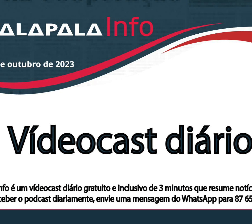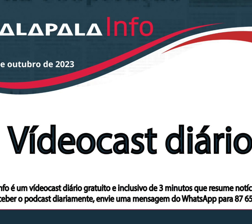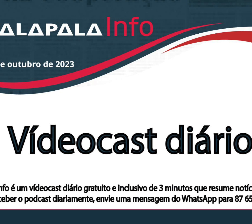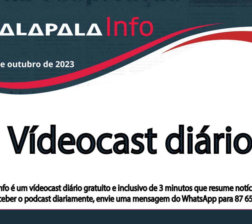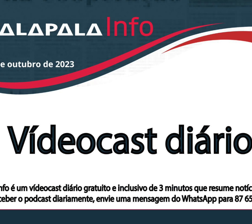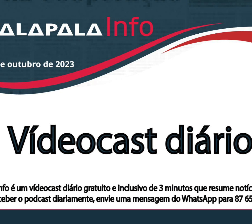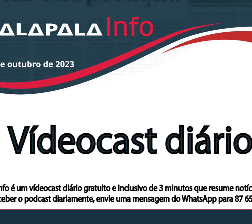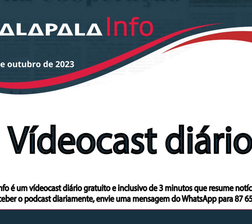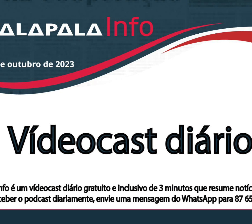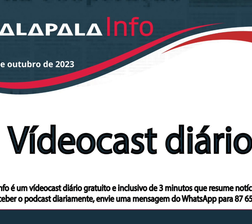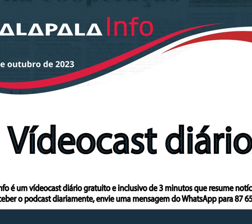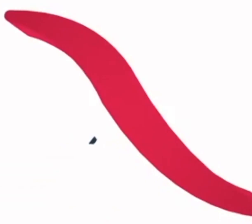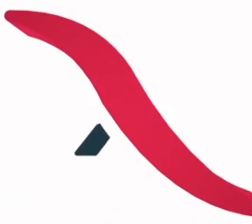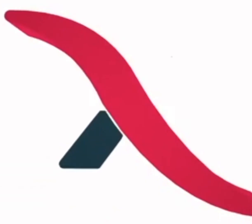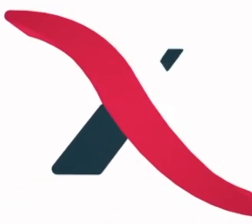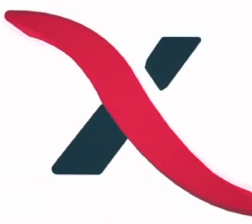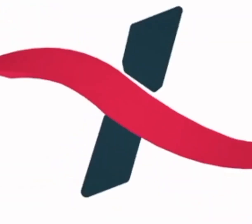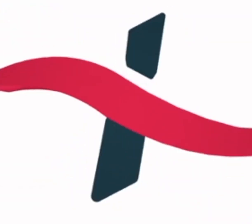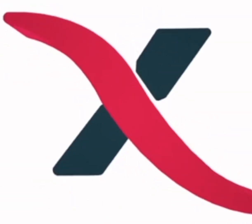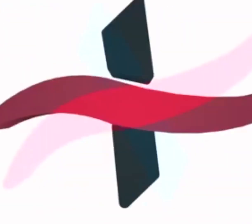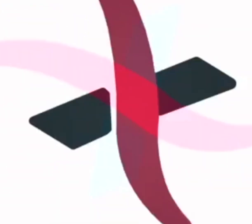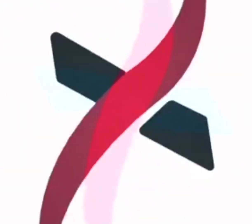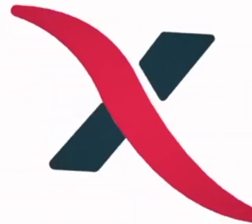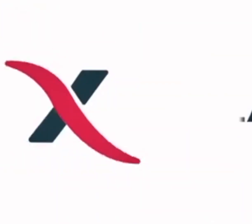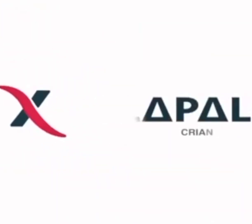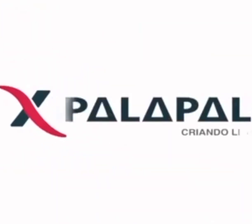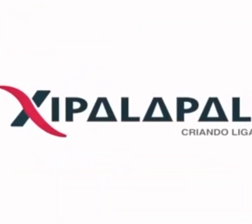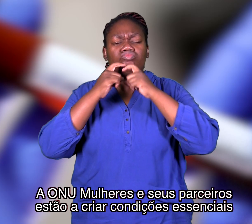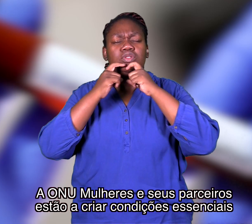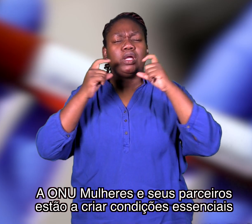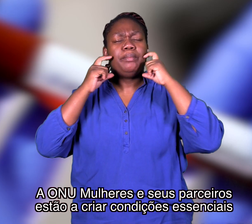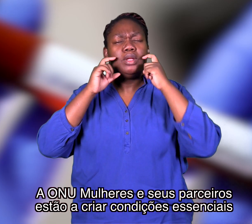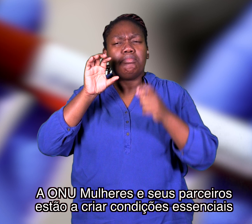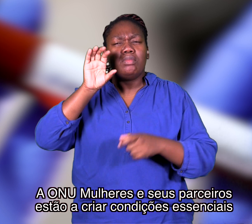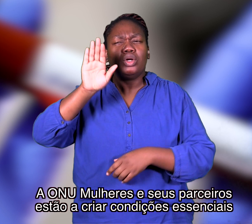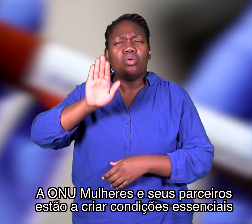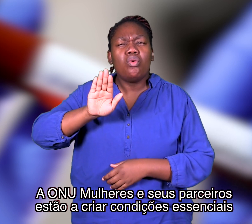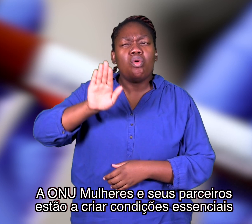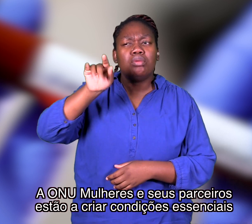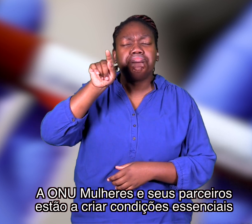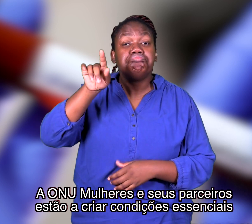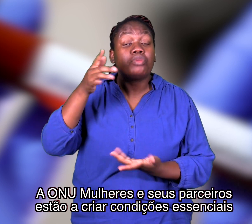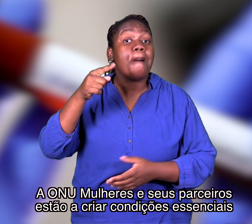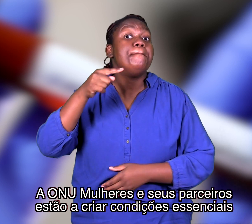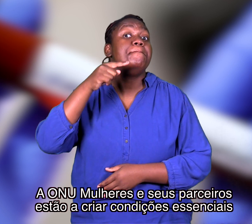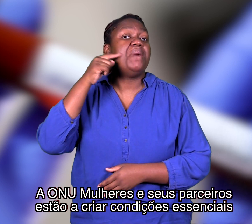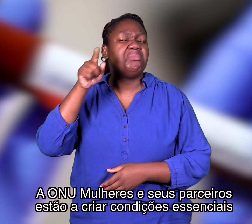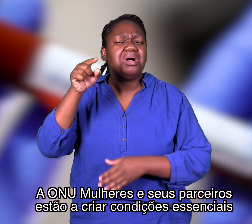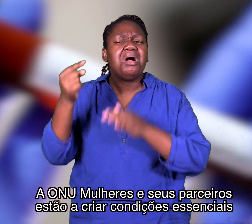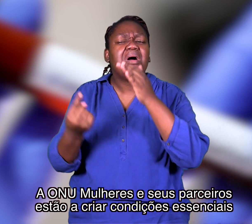Xipalapala Info, edição 24 de outubro. A ONU Mulheres e seus parceiros estão a criar condições